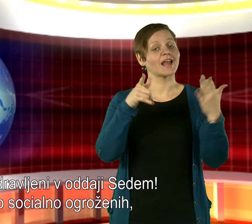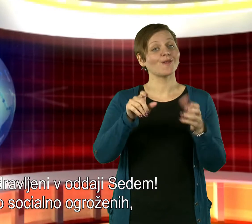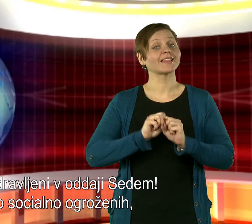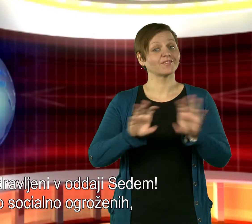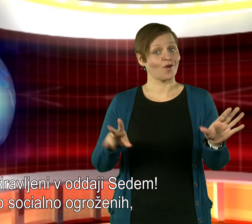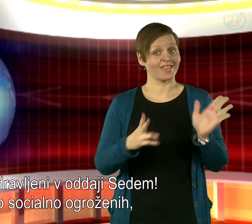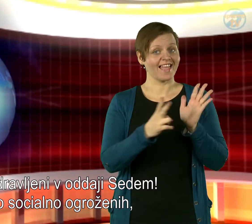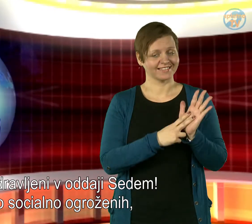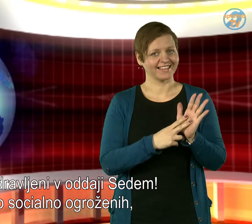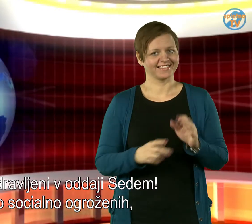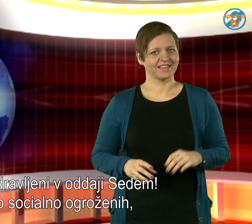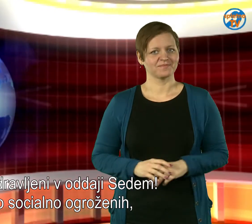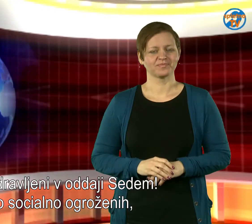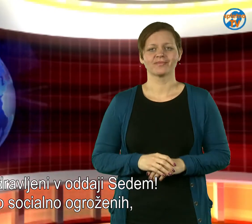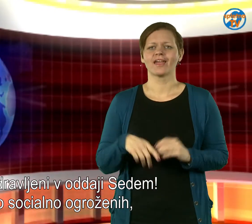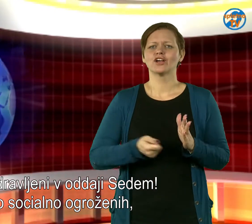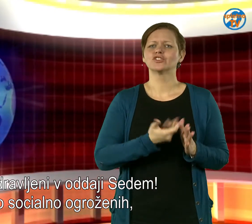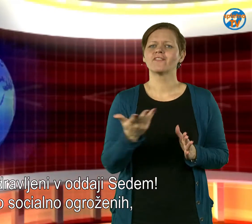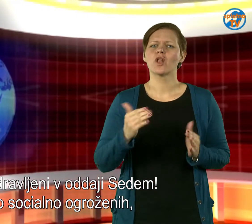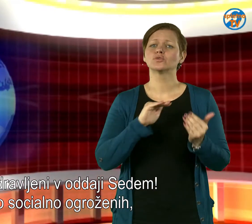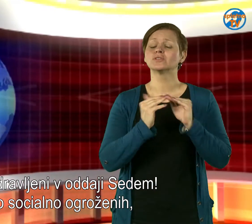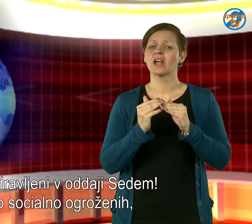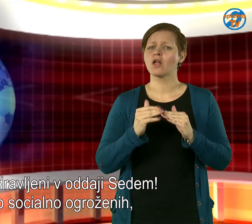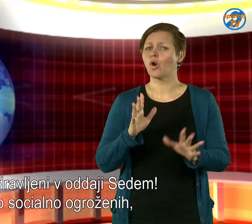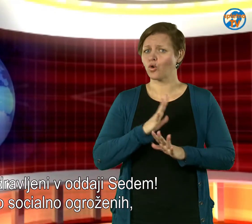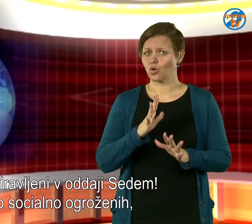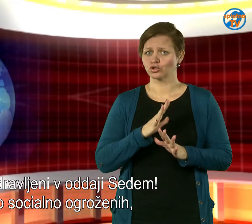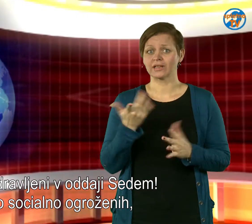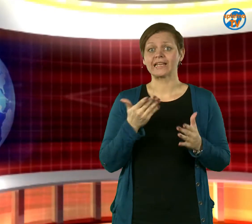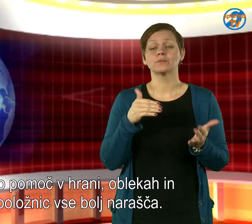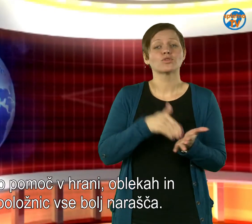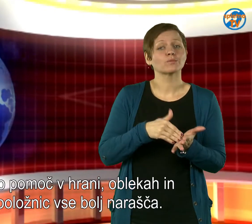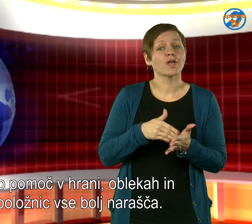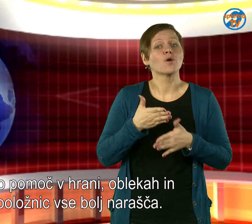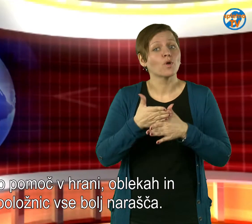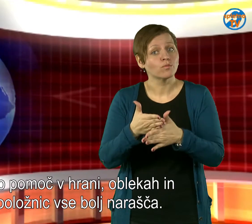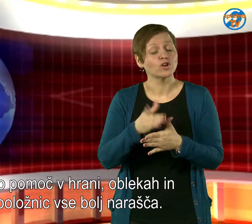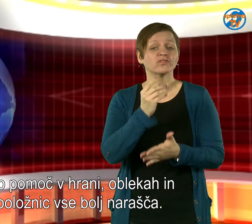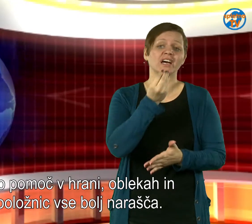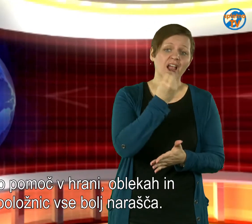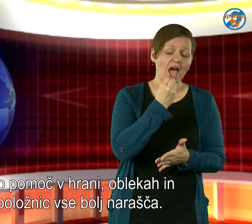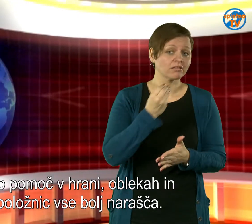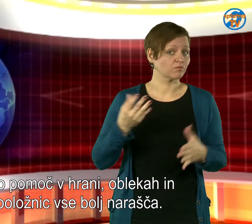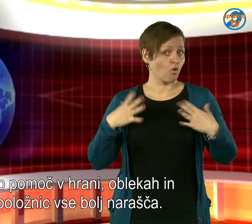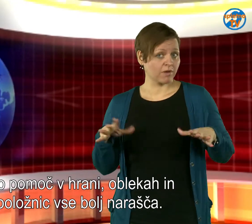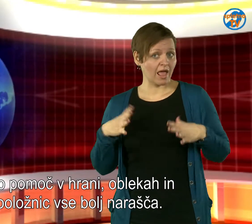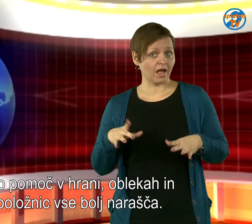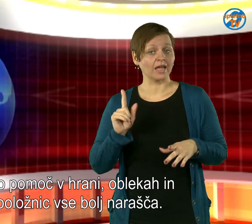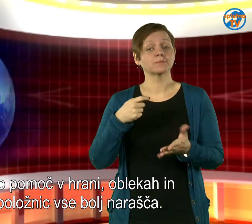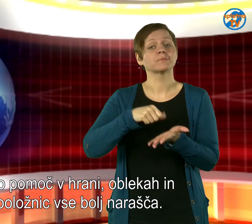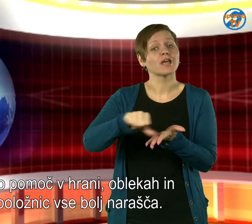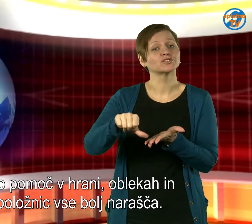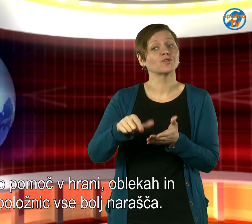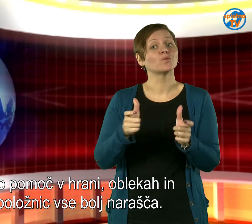Lepo pozdravljeni v oddaji 7. Število socialno ogroženih oseb, ki potrebujejo pomoč v hrani, oblekah in